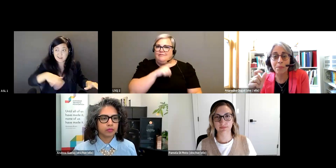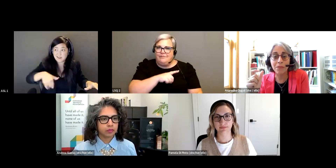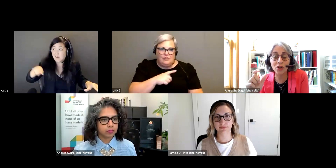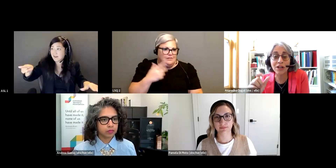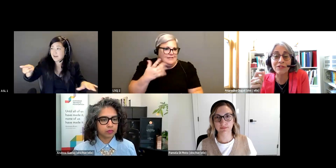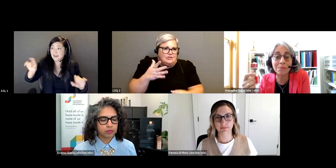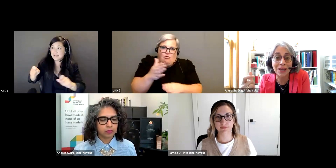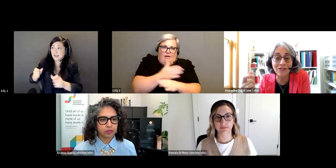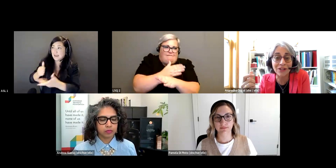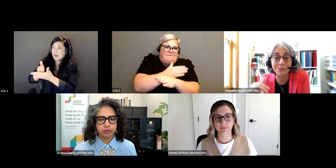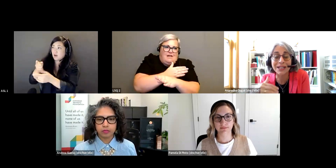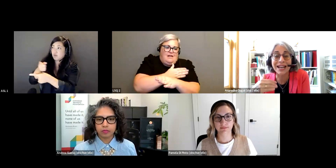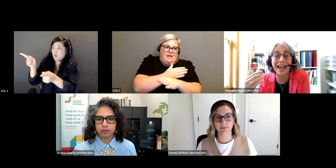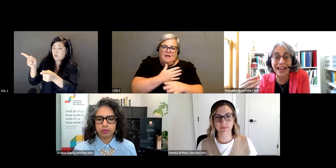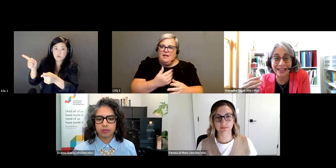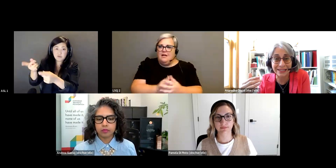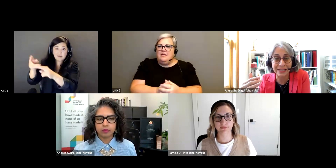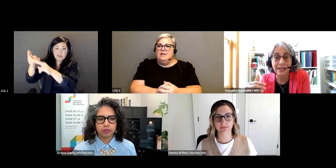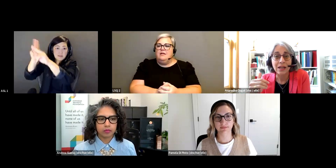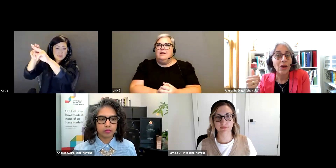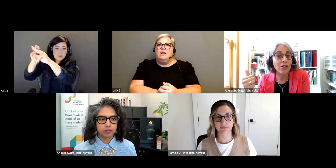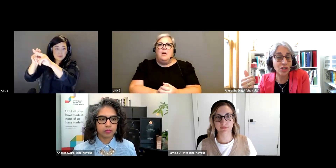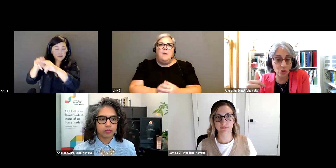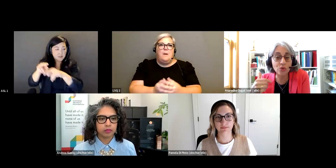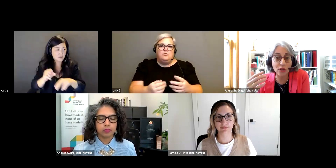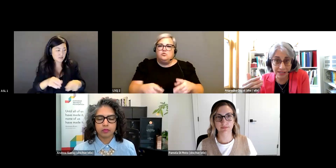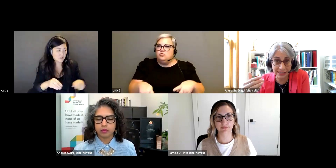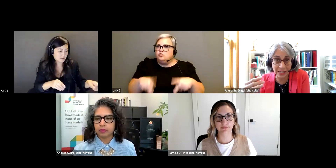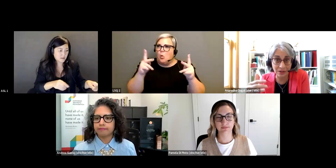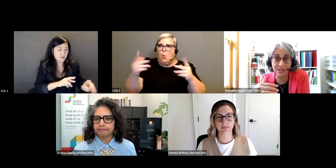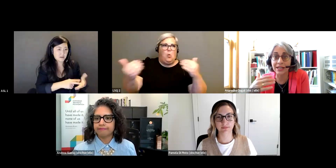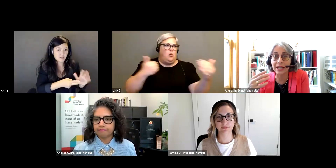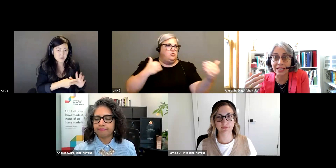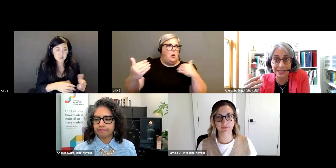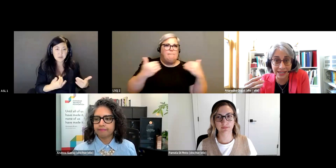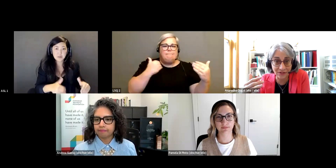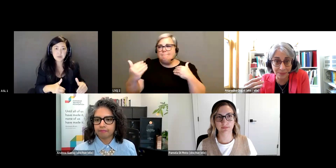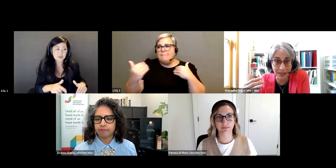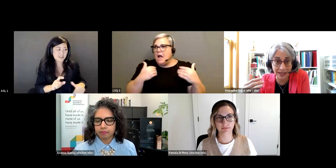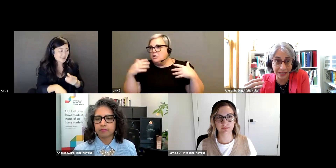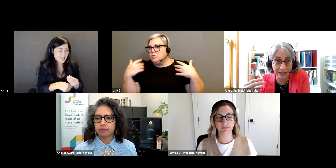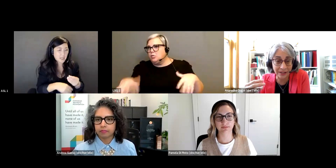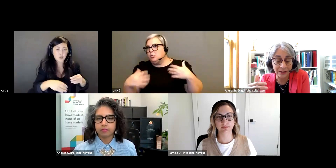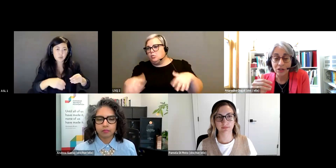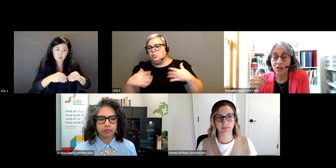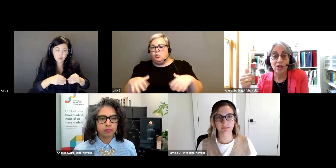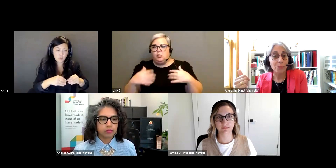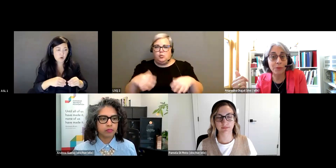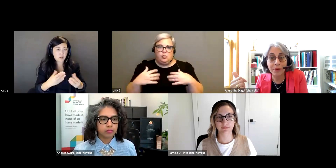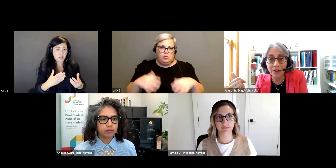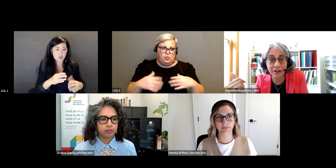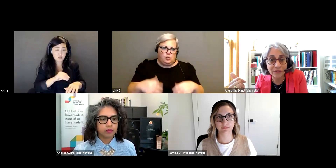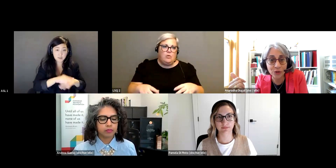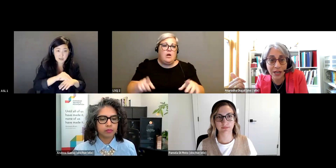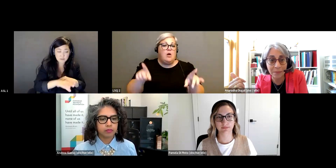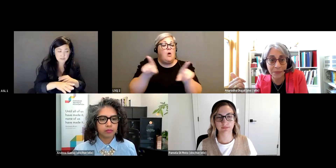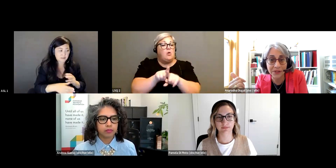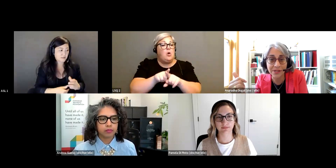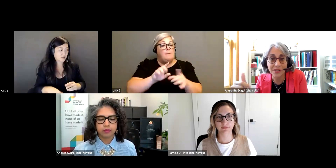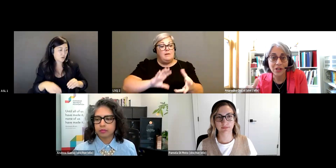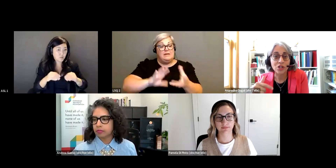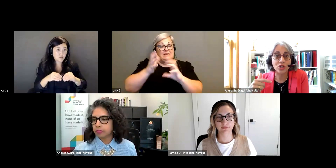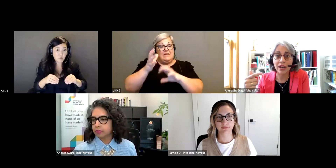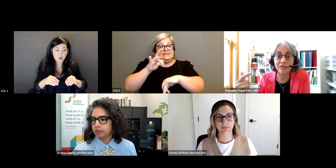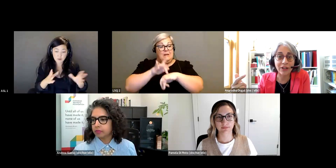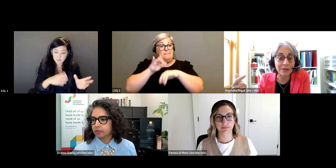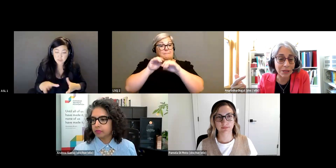difficultés, d'énormes difficultés, avaient beaucoup trop de demandes et dans le cadre de la crise de pandémie,